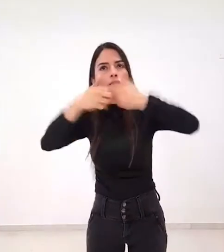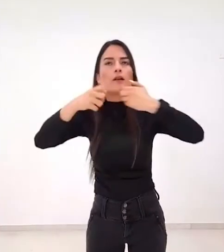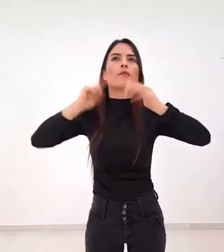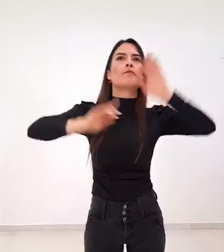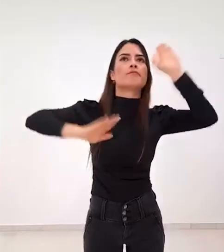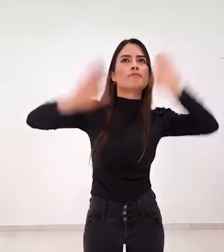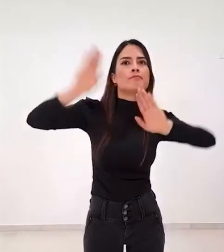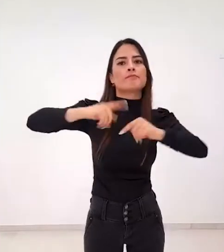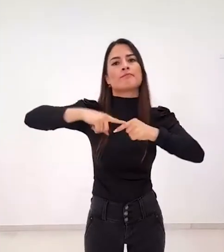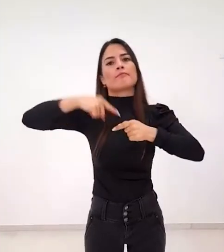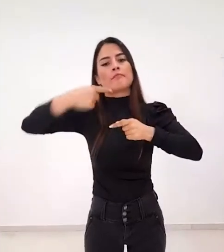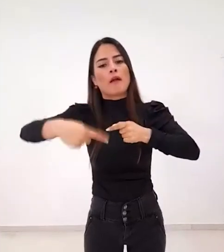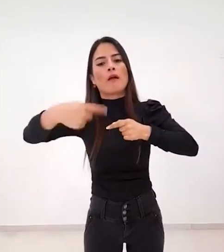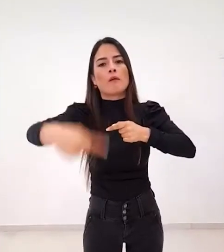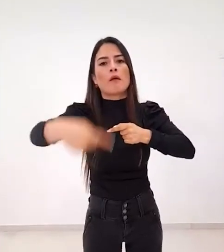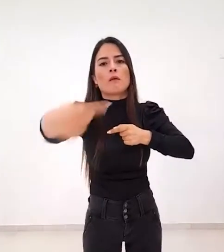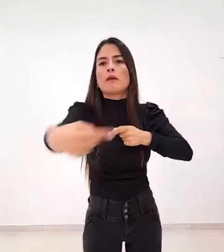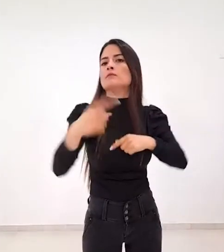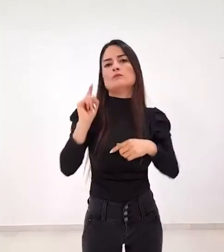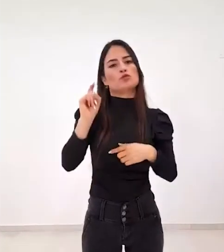auditivos periódicas